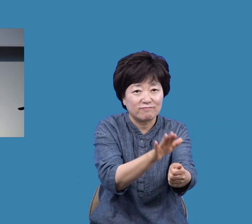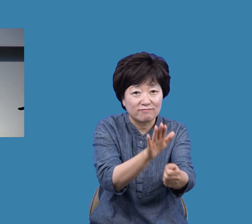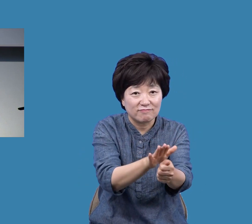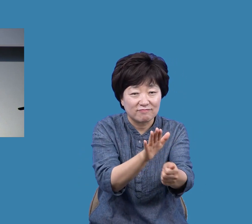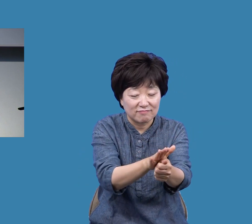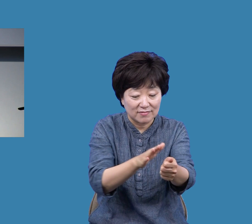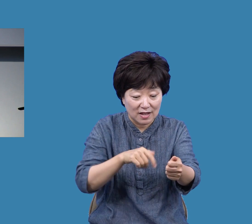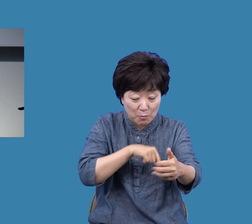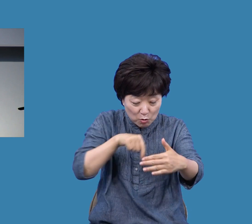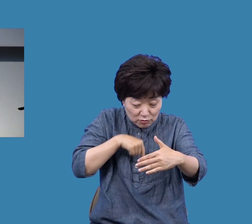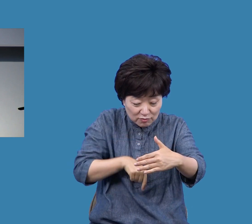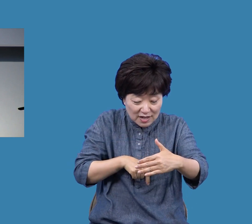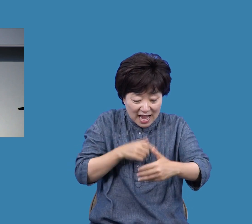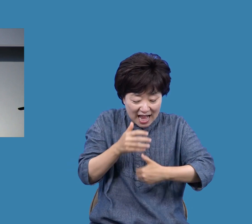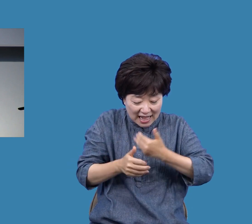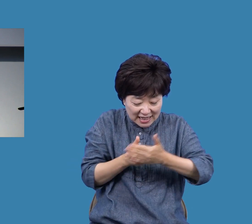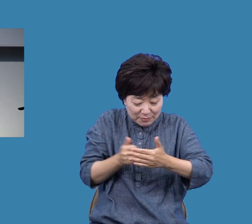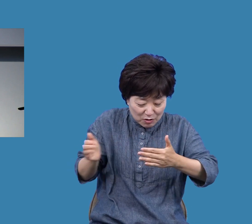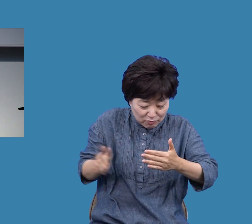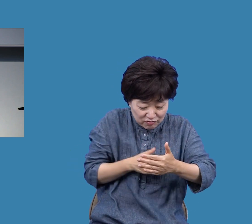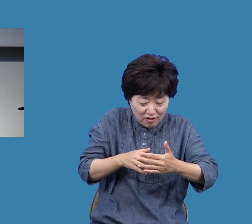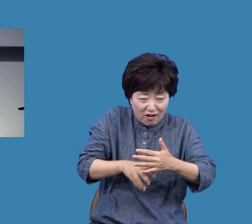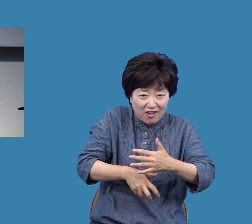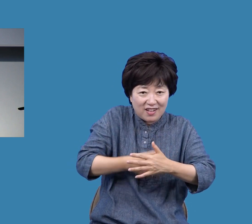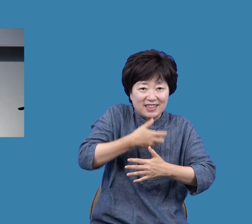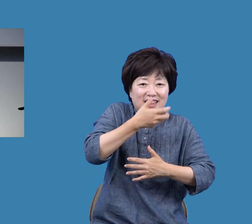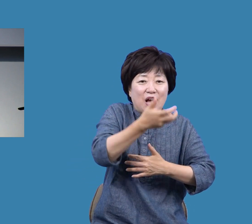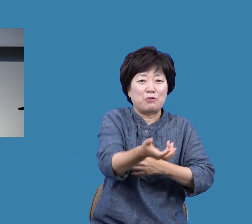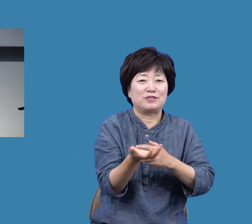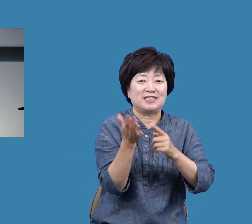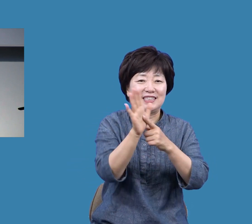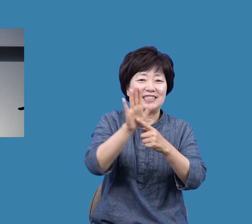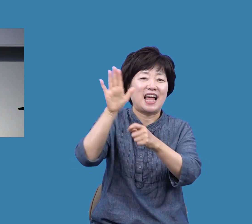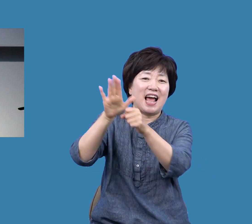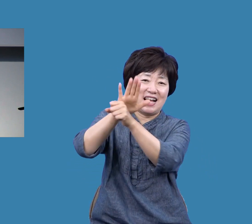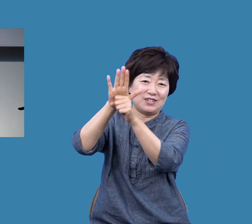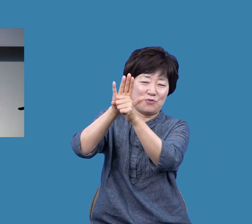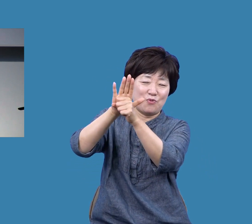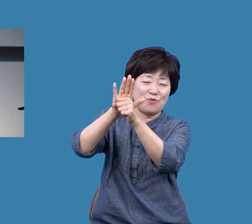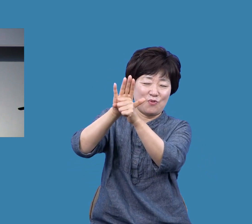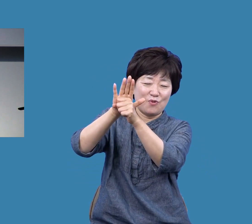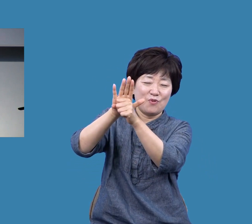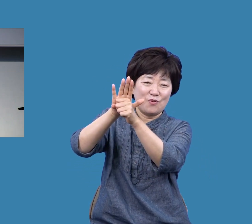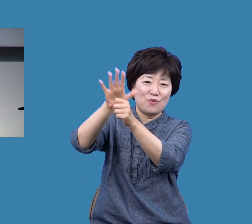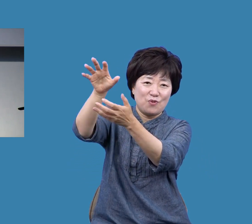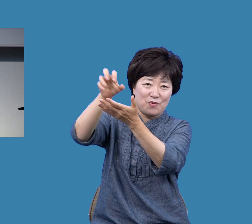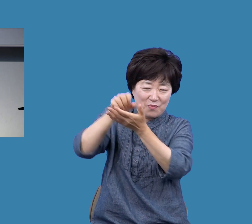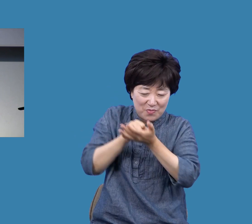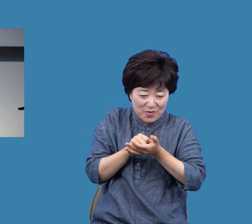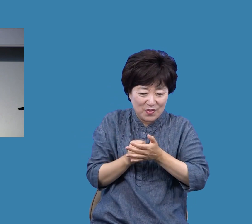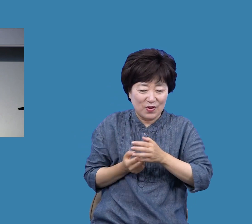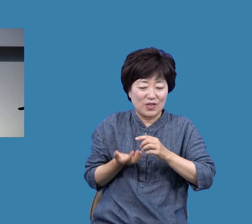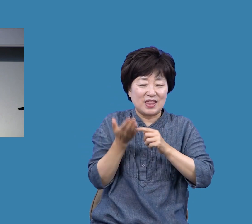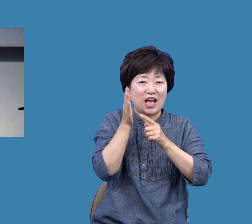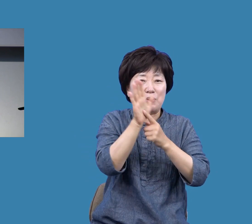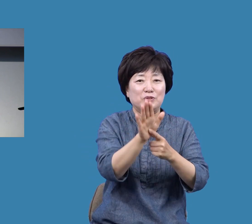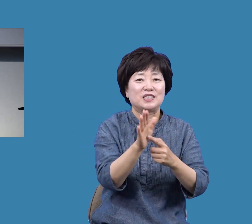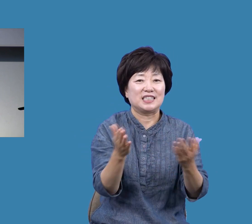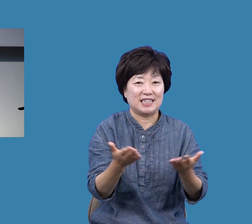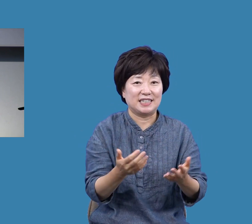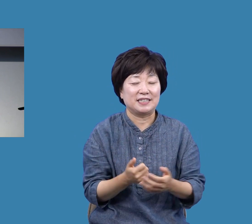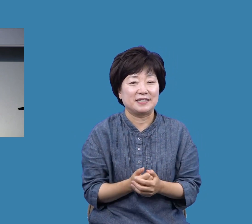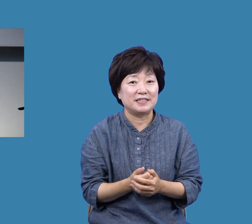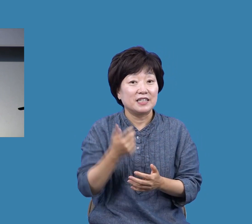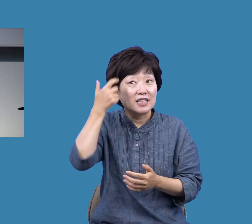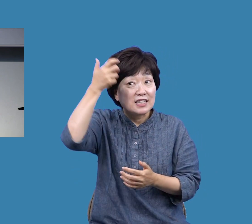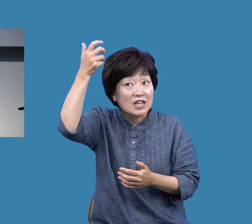나오는 일들입니다. 하나님은 사랑이시라. 아멘. 자, 이런 이제 영과